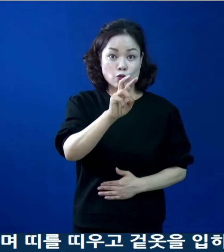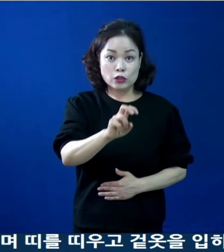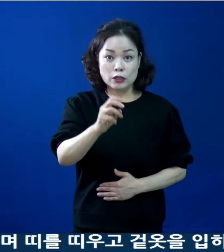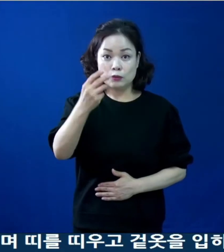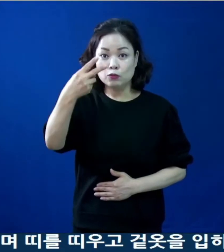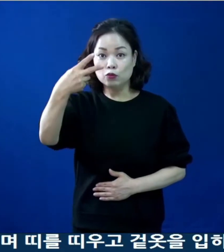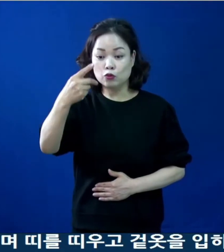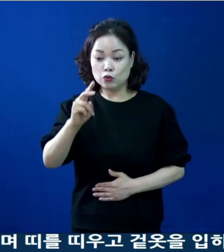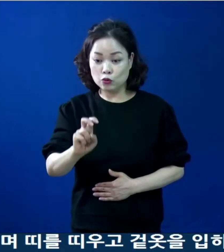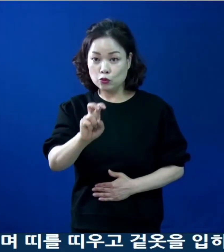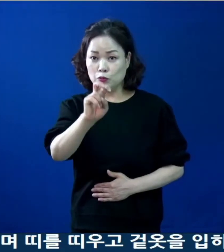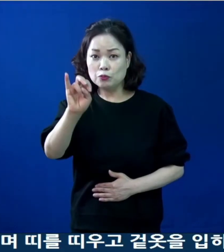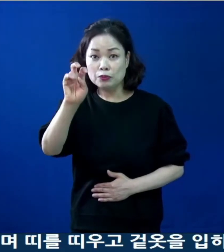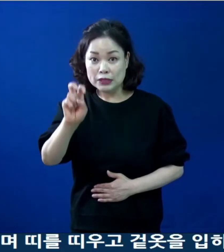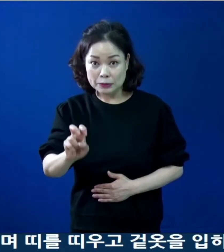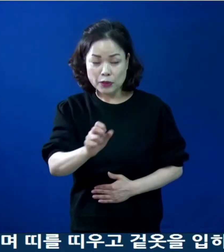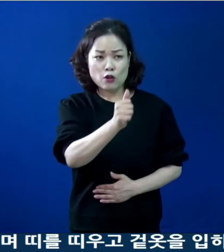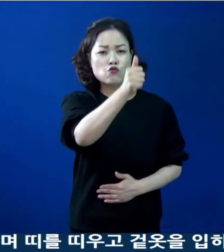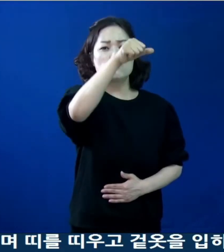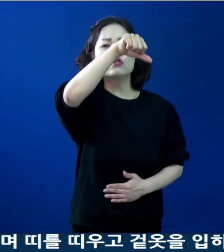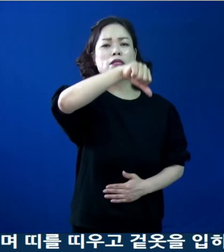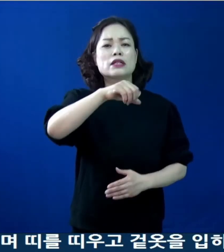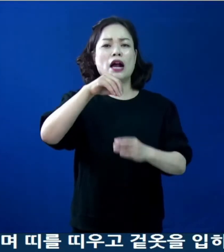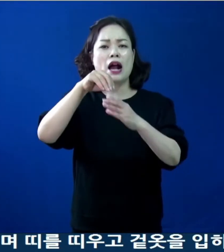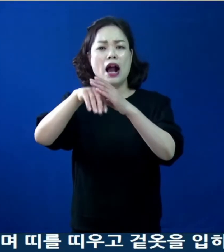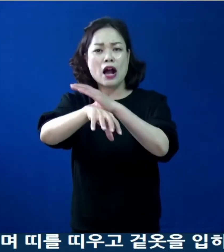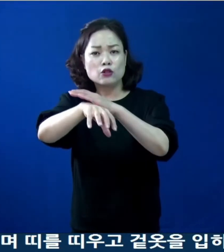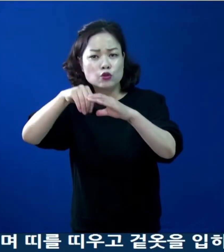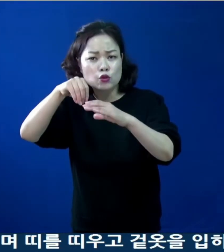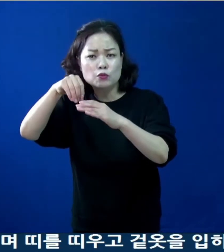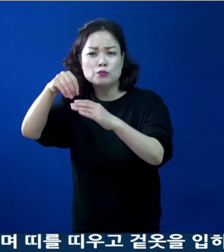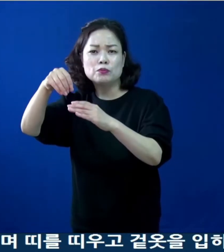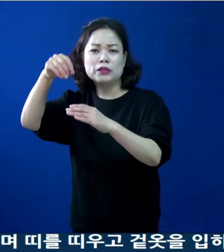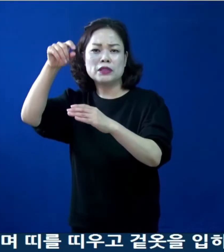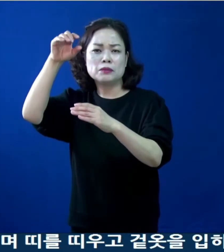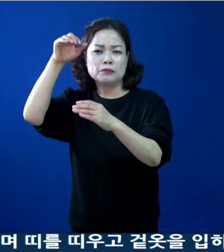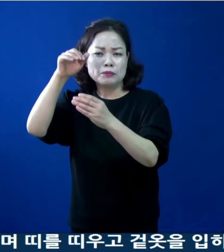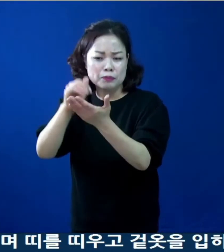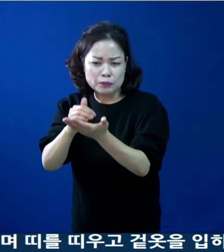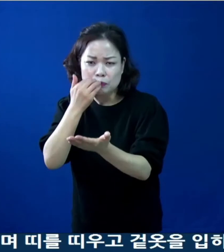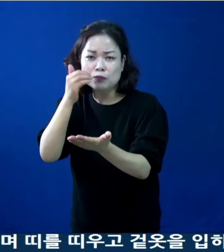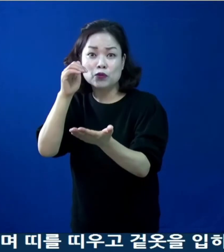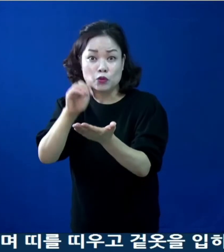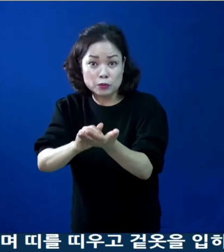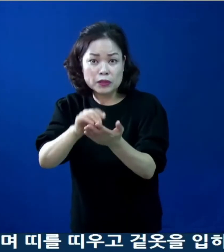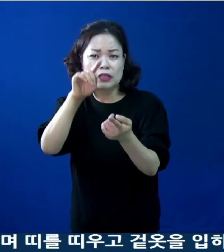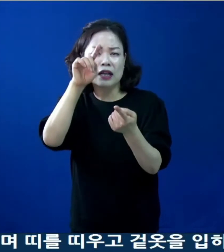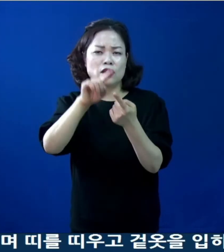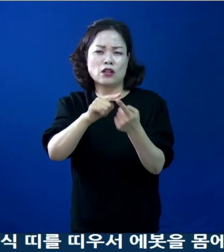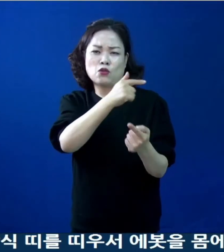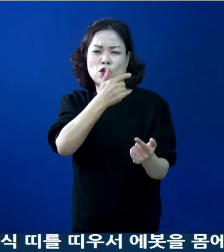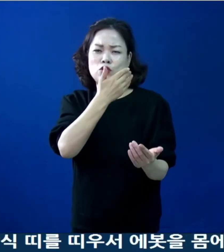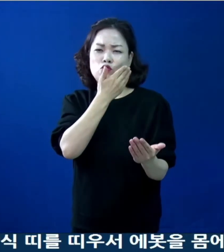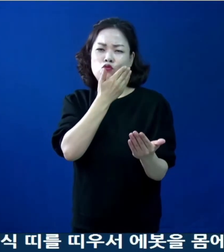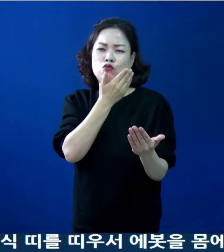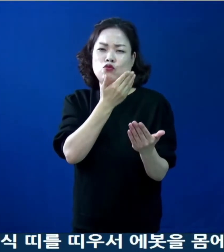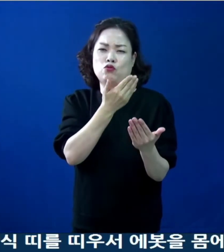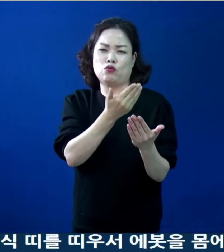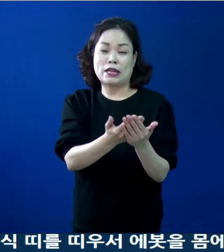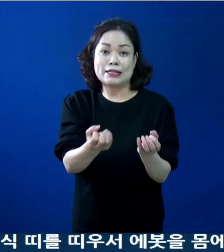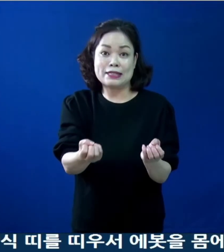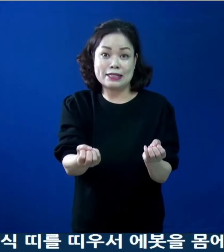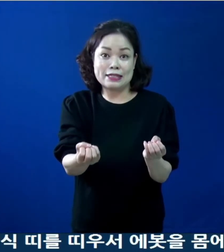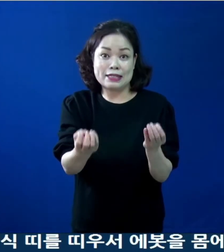어떻게 넣고 뒤로 들어가 있는 거예요. 우림과 둠밈이라는 것이 꽤 중요한